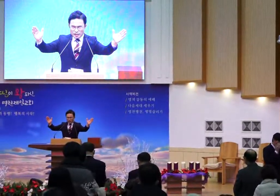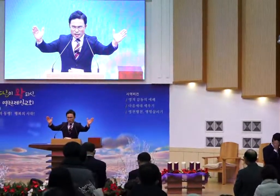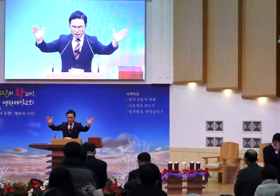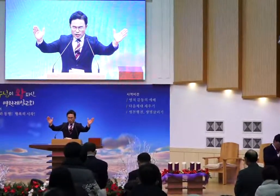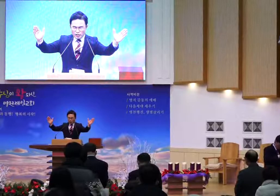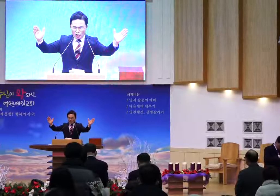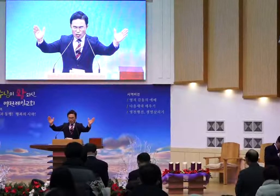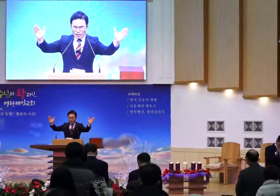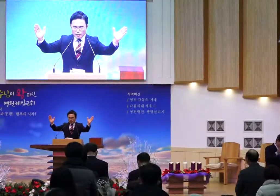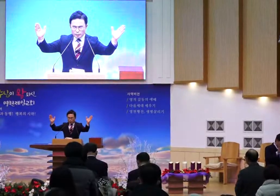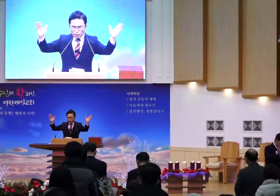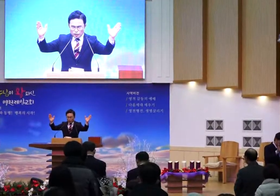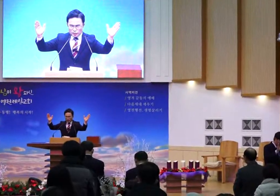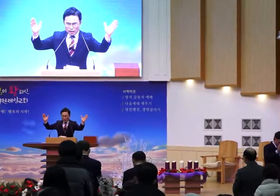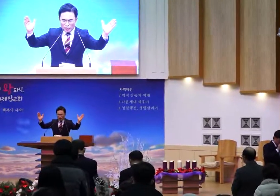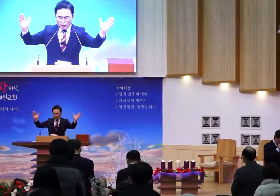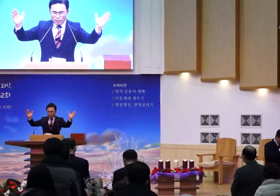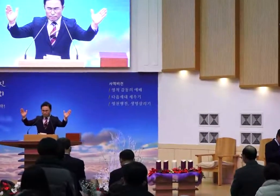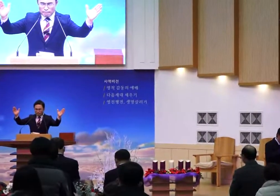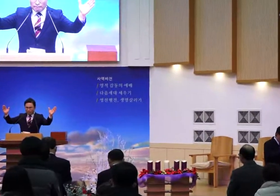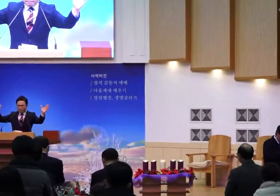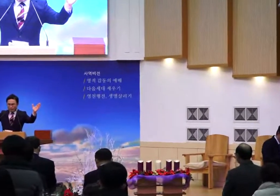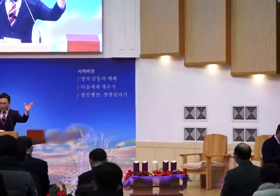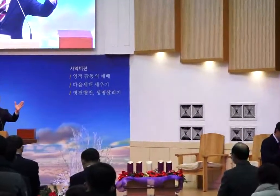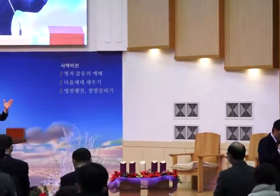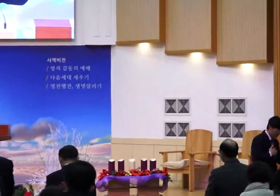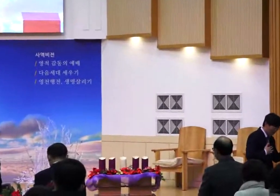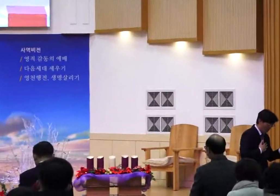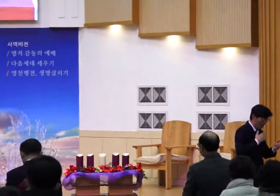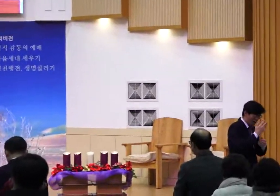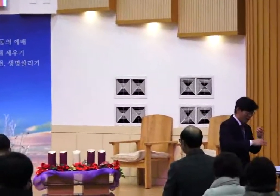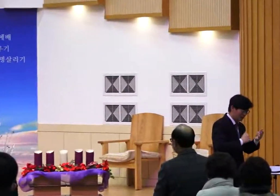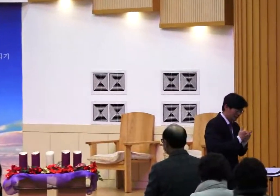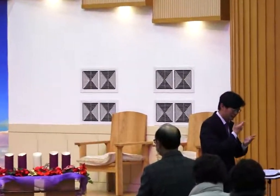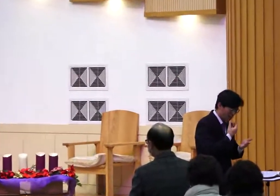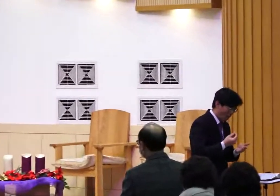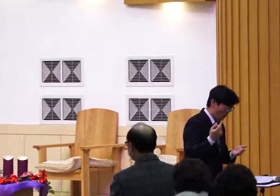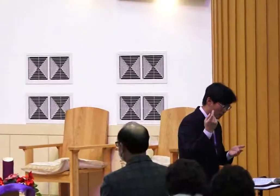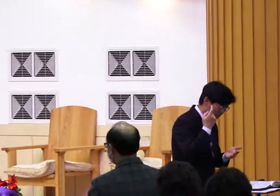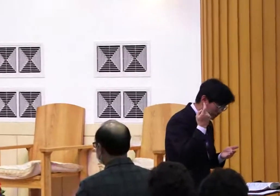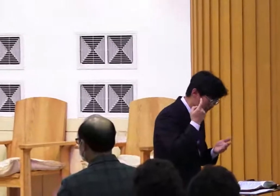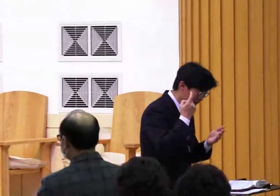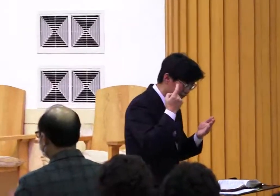부르신 그 거룩하신 부르심을 알고 하나님의 복음을 위한